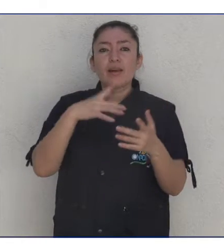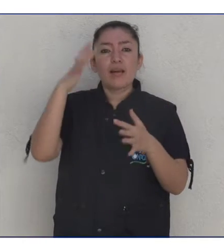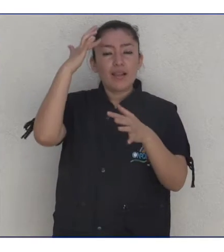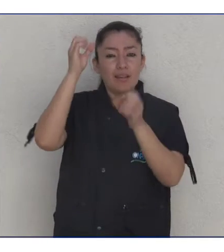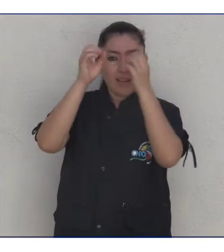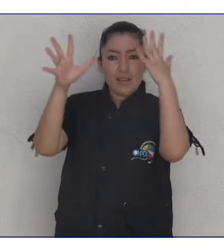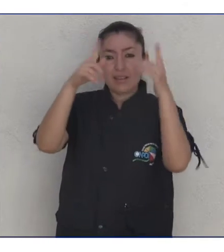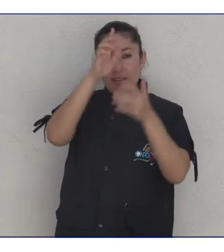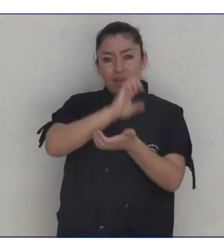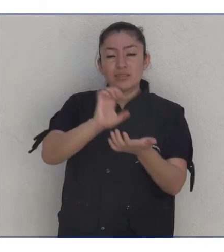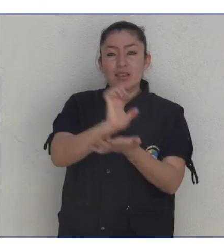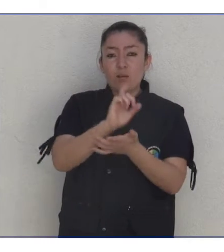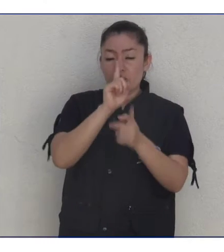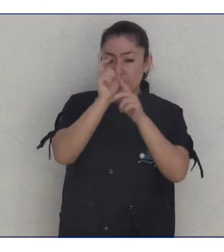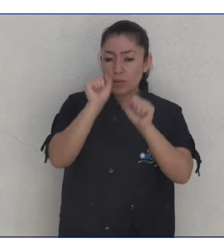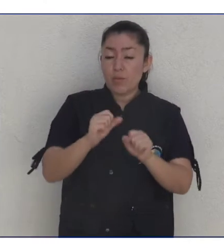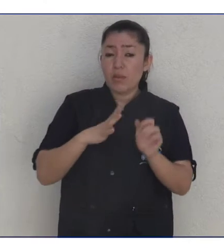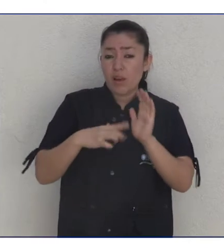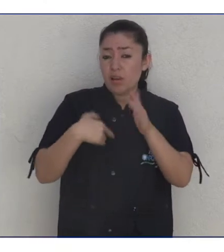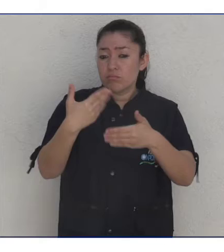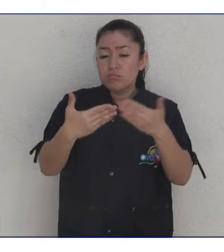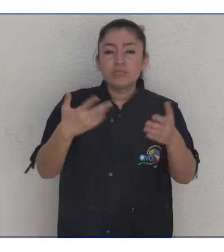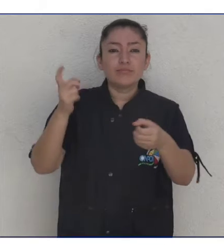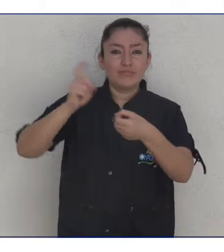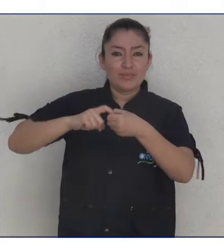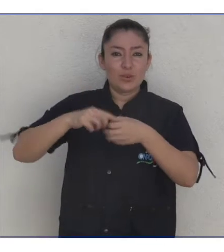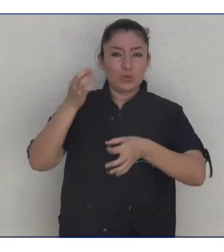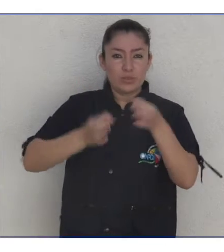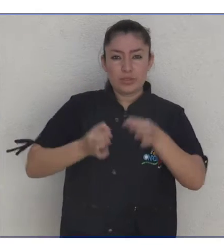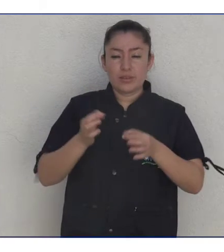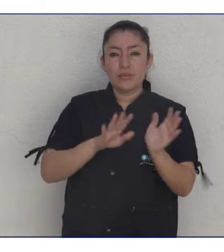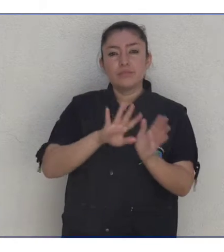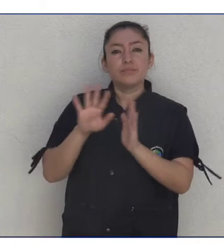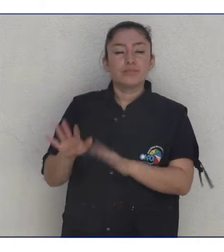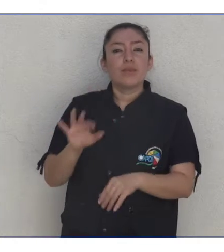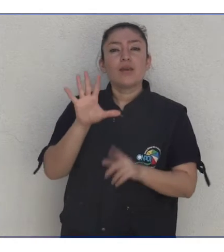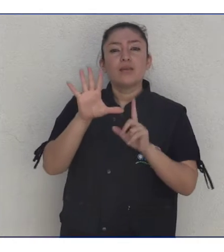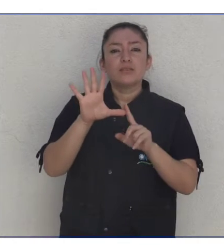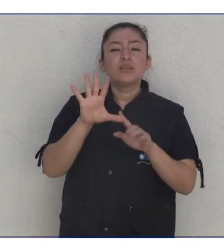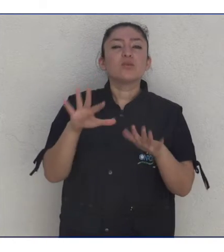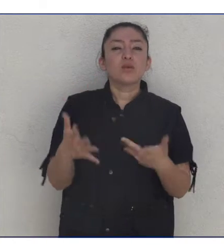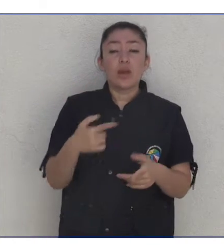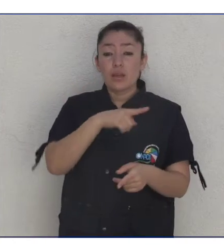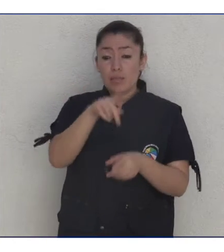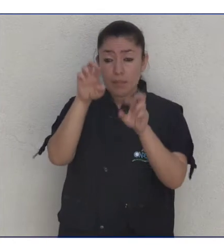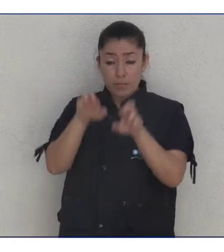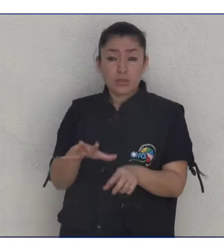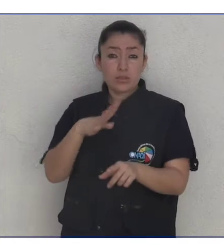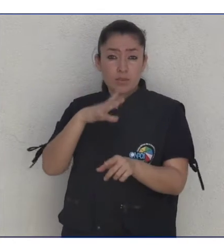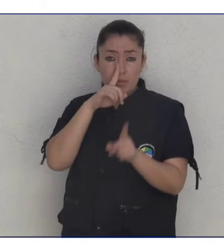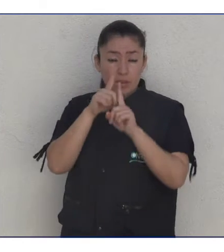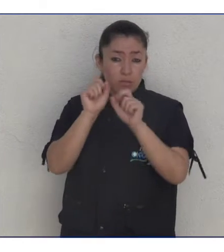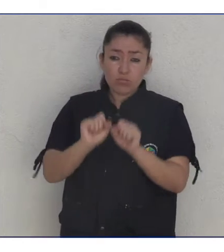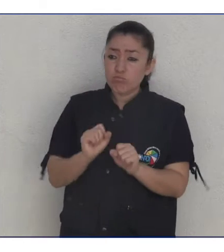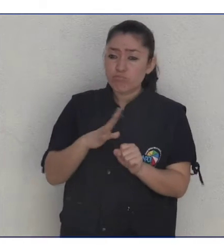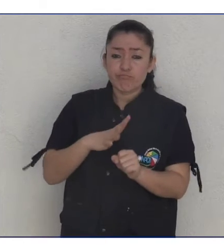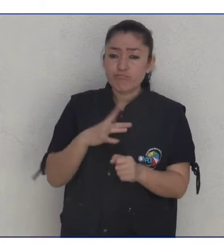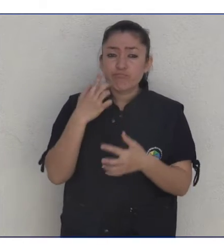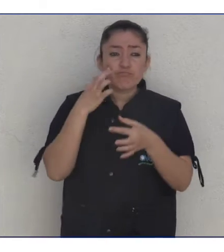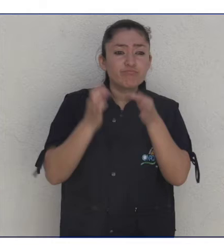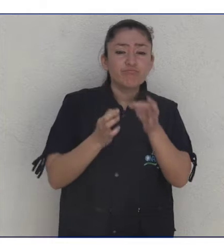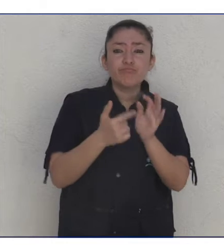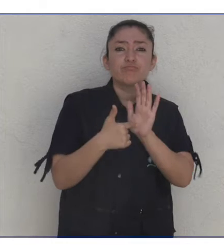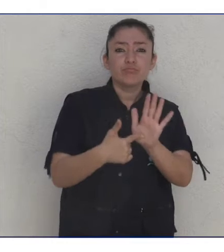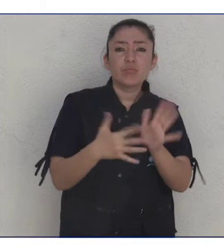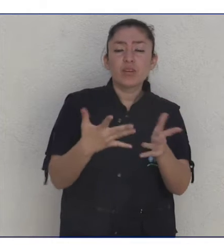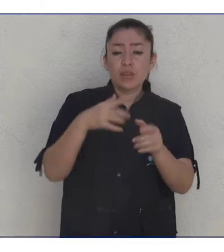de inteligencia del Estado o a la impartición de justicia. 5. Los expedientes judiciales en tanto no hayan causado